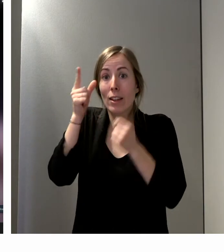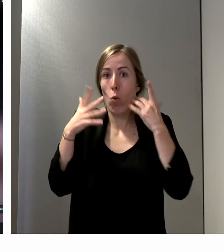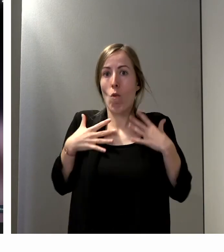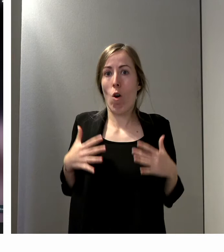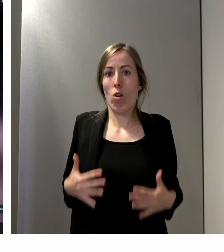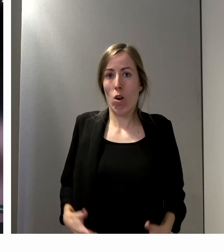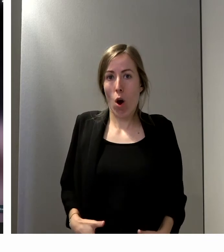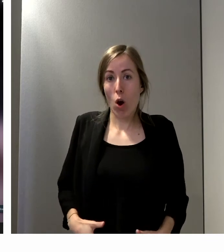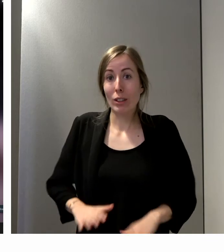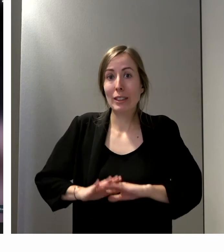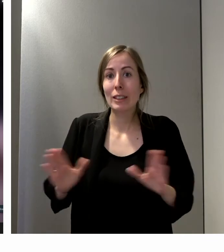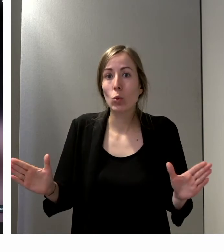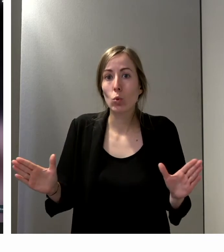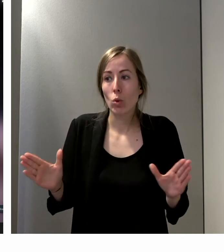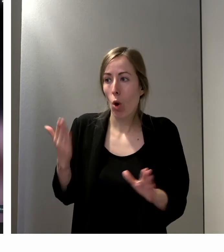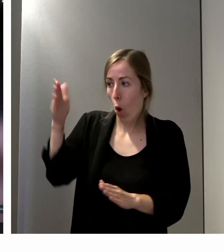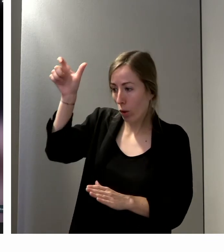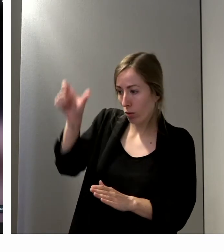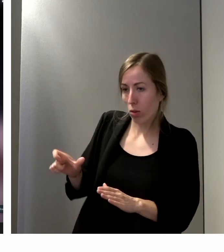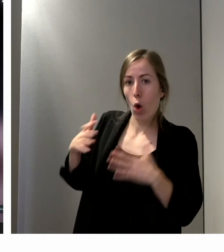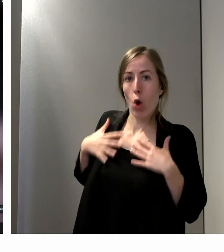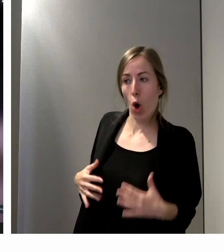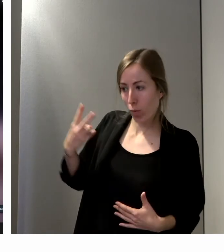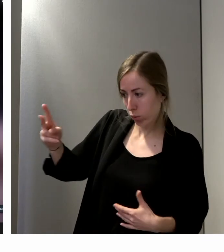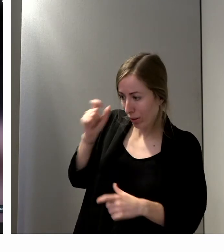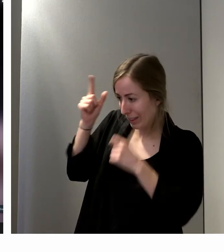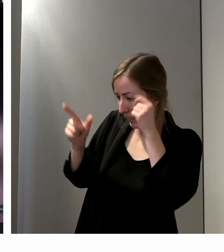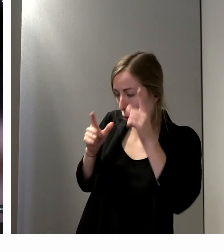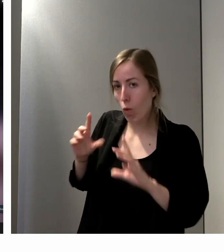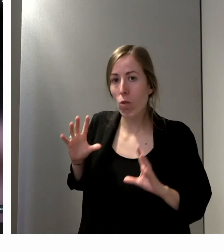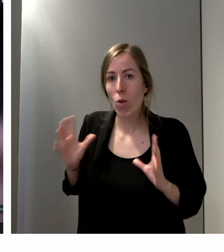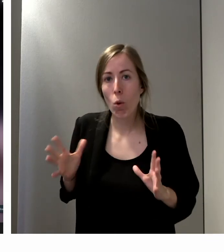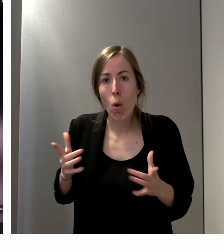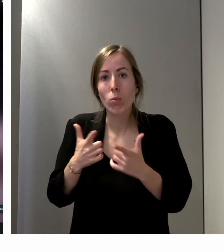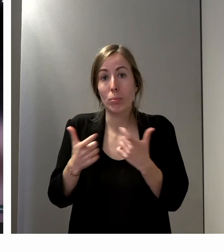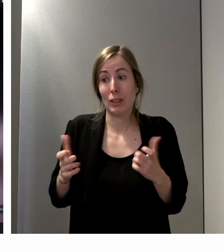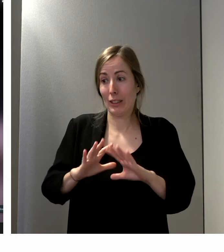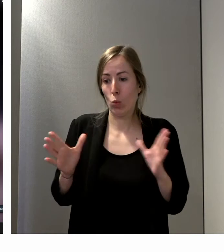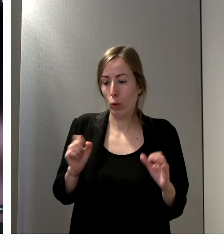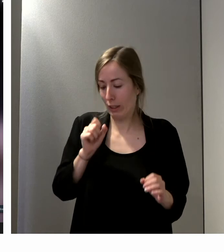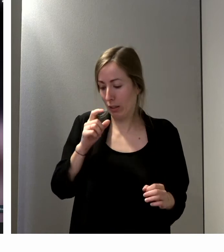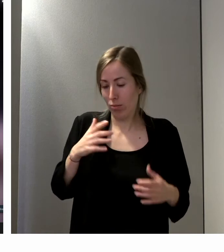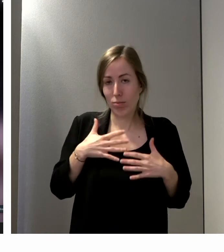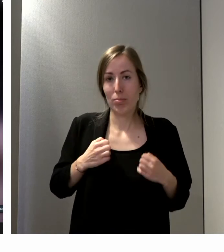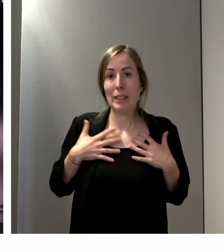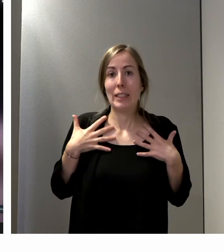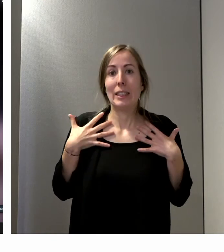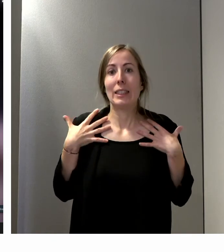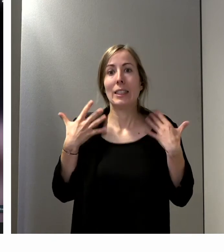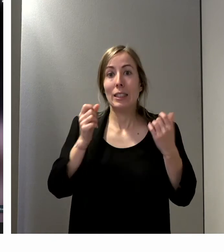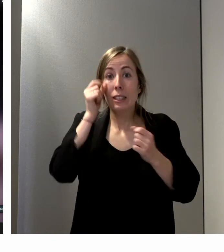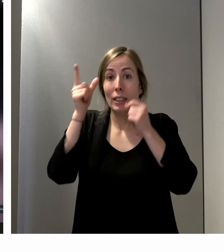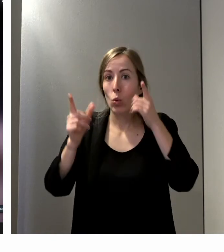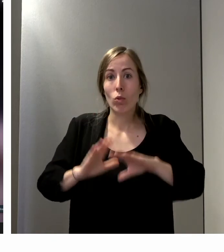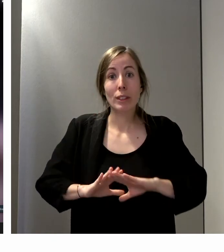la découverte d'un corps autre que le sien et à la découverte de son propre plaisir. Mais il n'y a